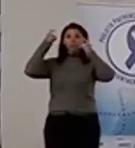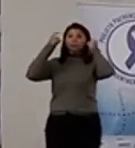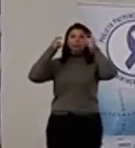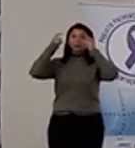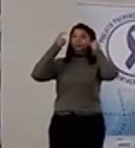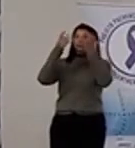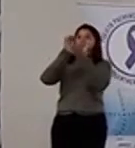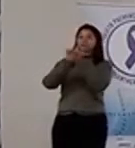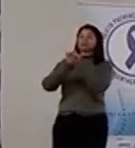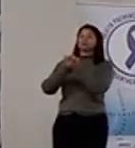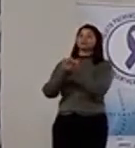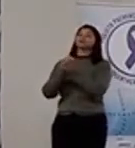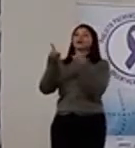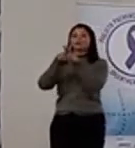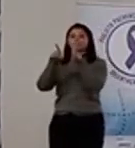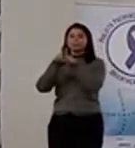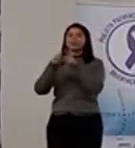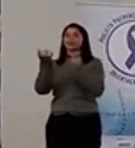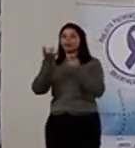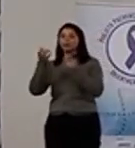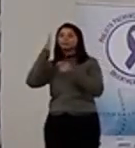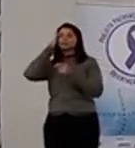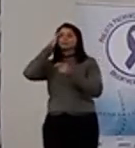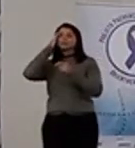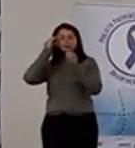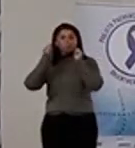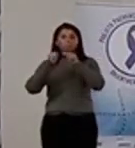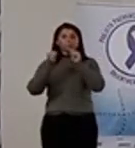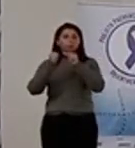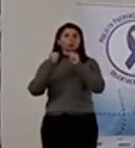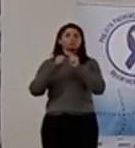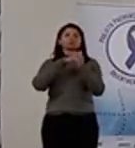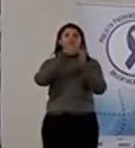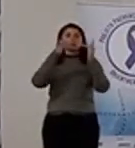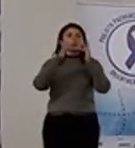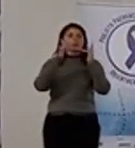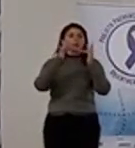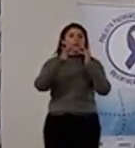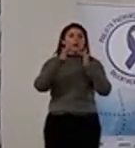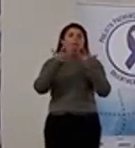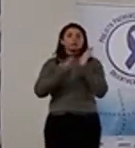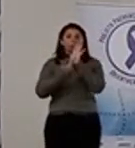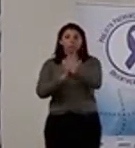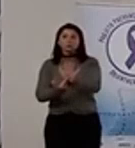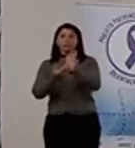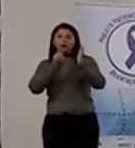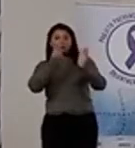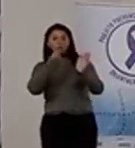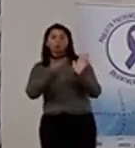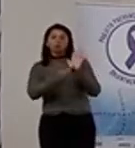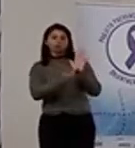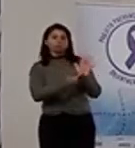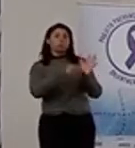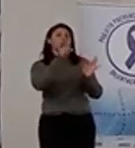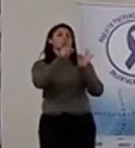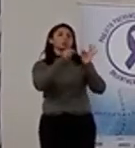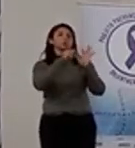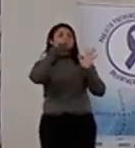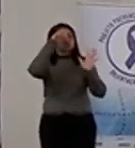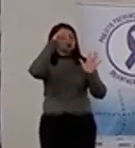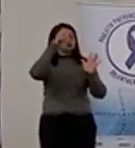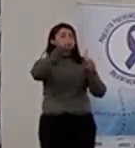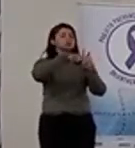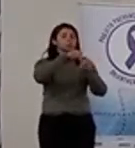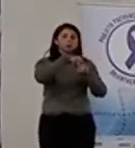marido também, querendo saber isso. Então você pode entrar em contato com os CIATES, mostrar o que você tomou, que mês você tomou, e eles